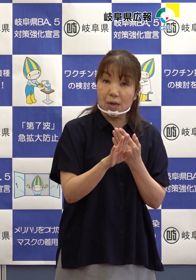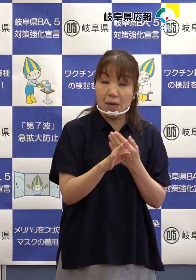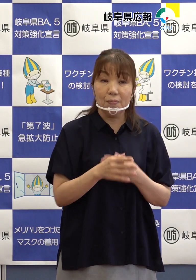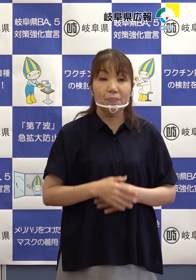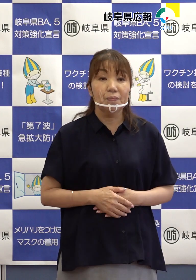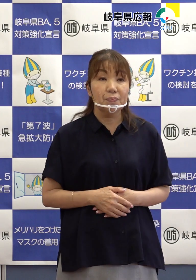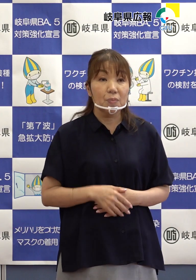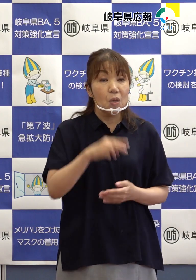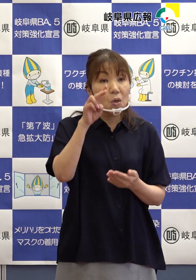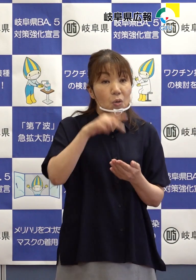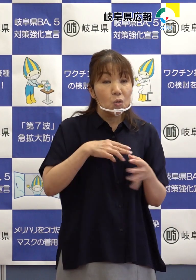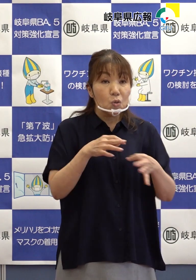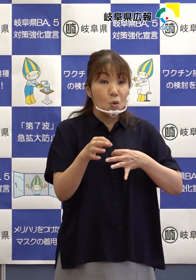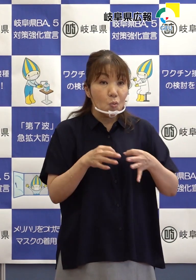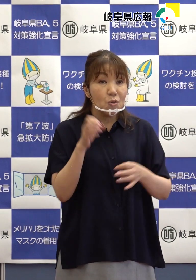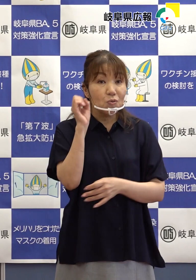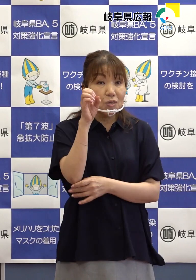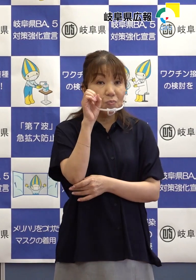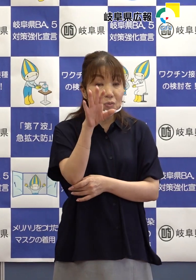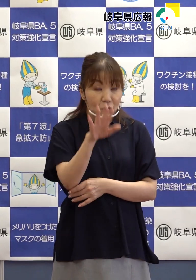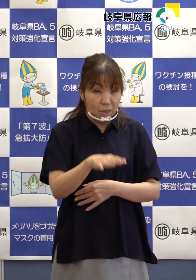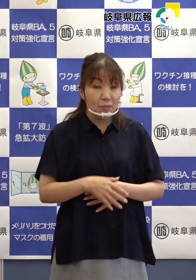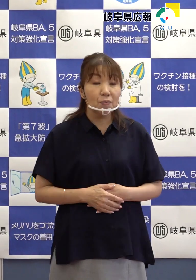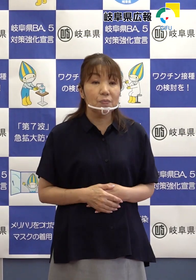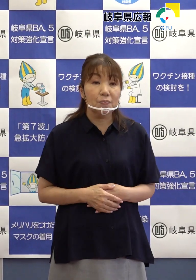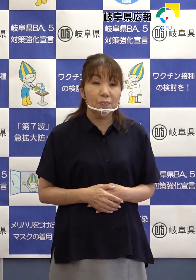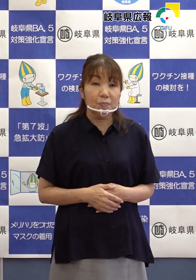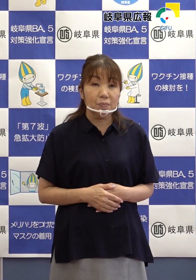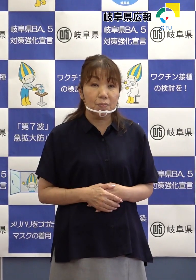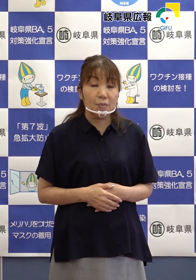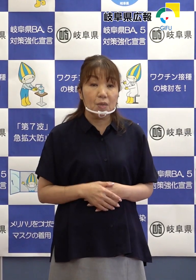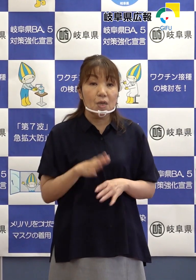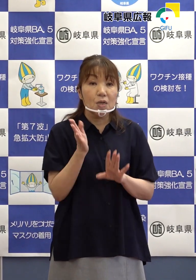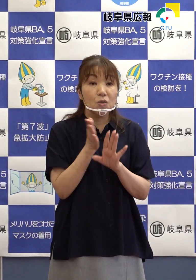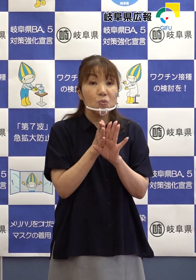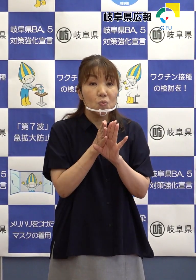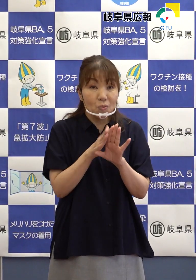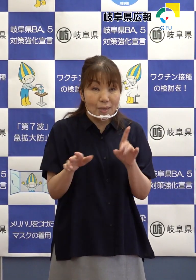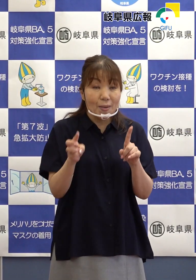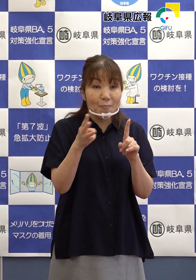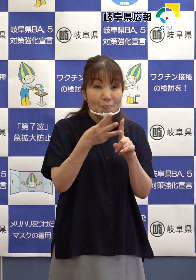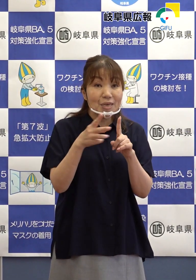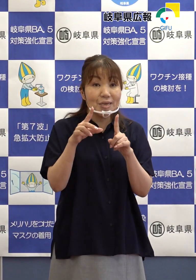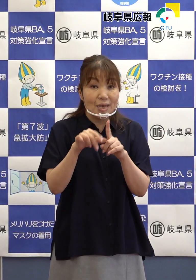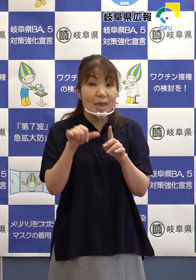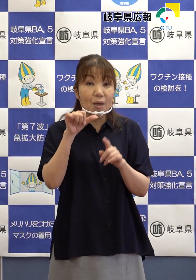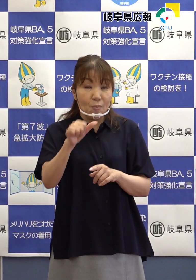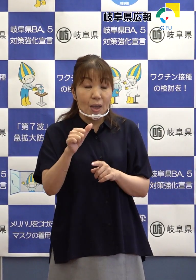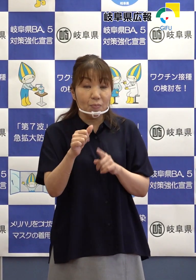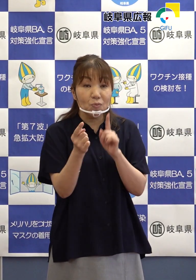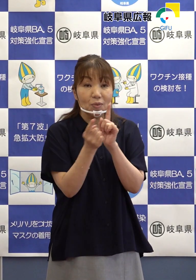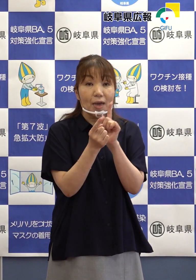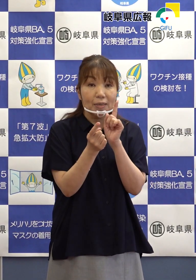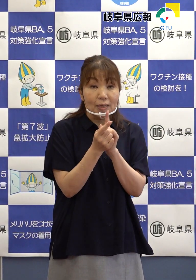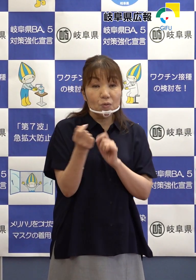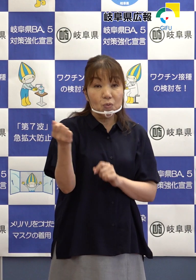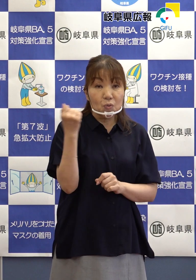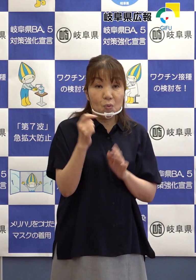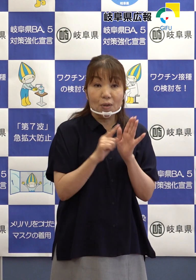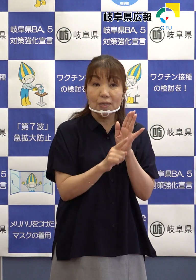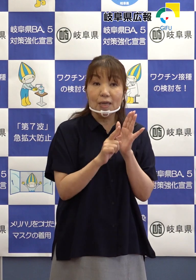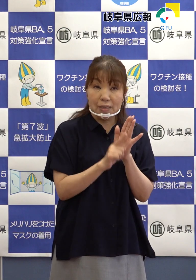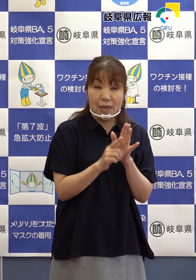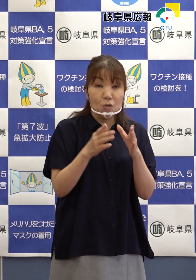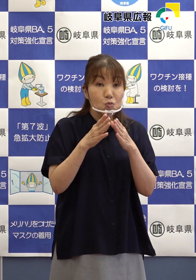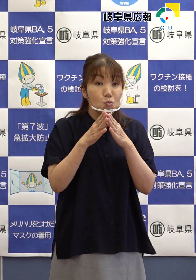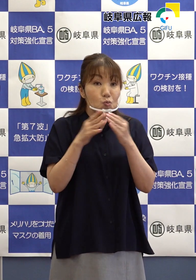ています社会の音楽ですねっpa 5対策評価いっぱいセンチが国の王た